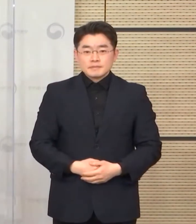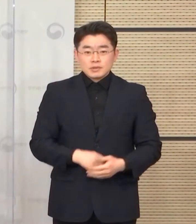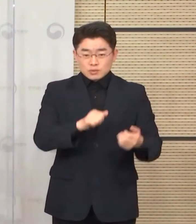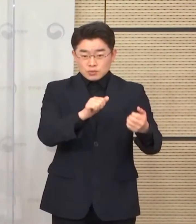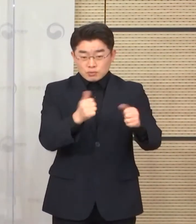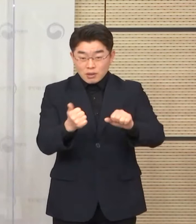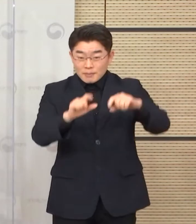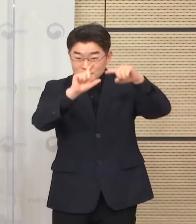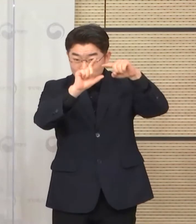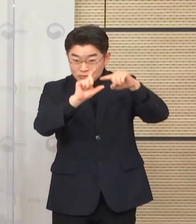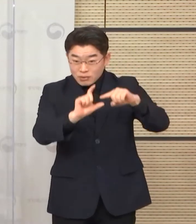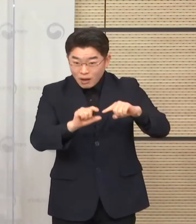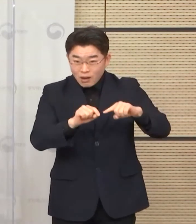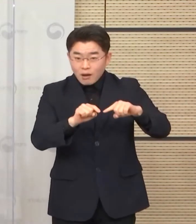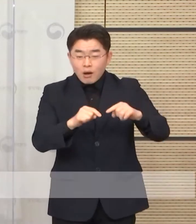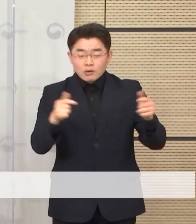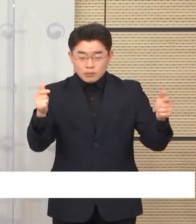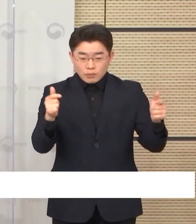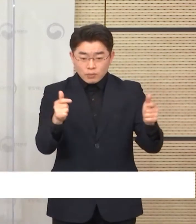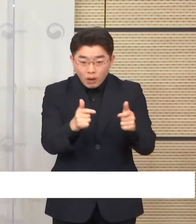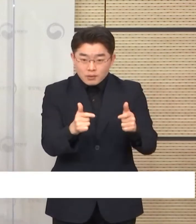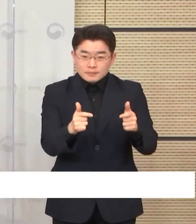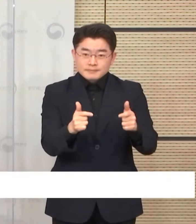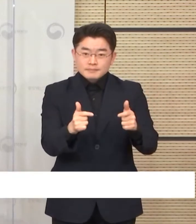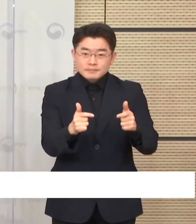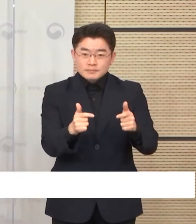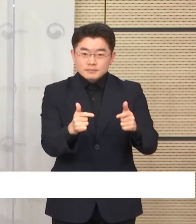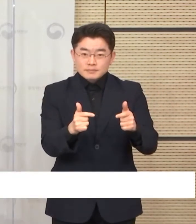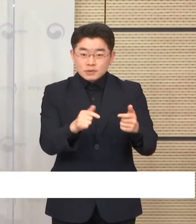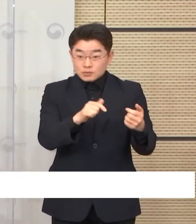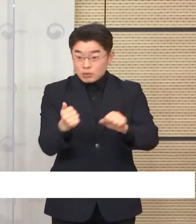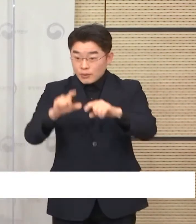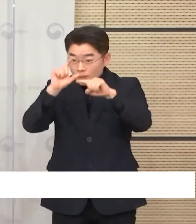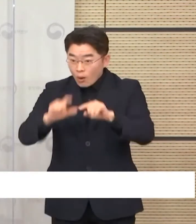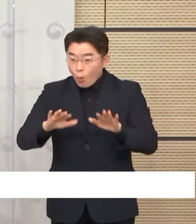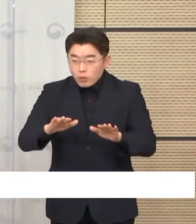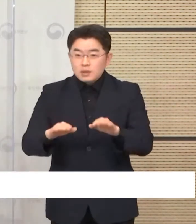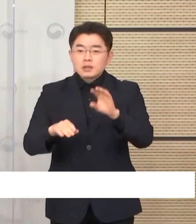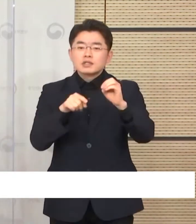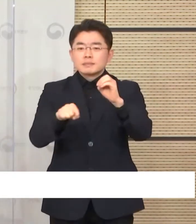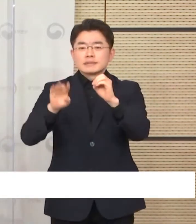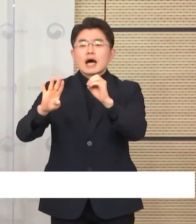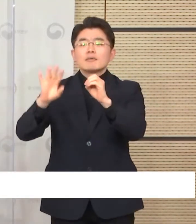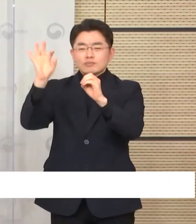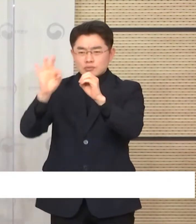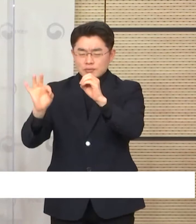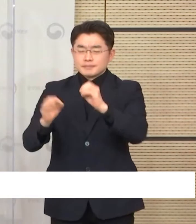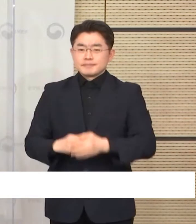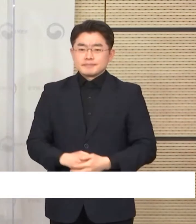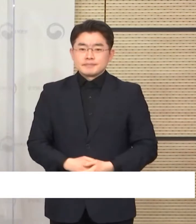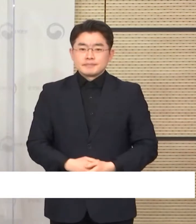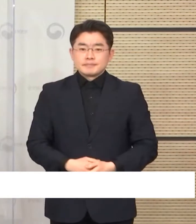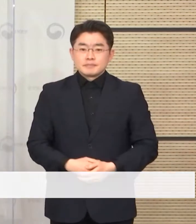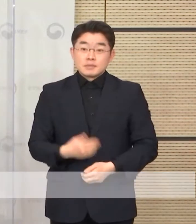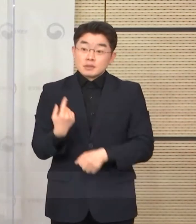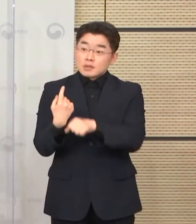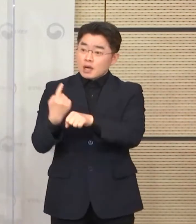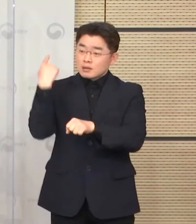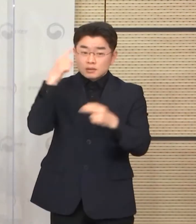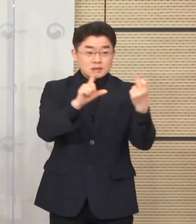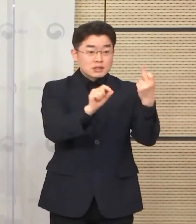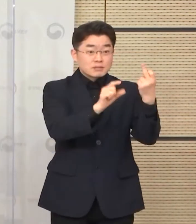계속 낮아지고 있어 오늘 기준 누적 치명 u 르 0.46% 까지 떨어졌습니다 작년